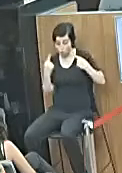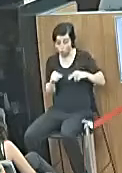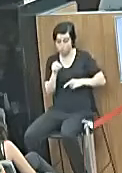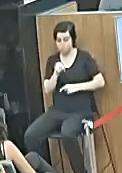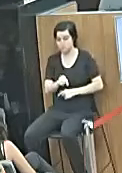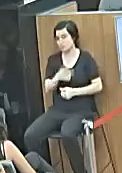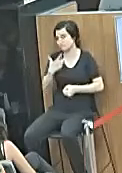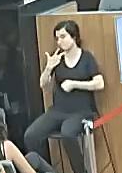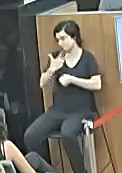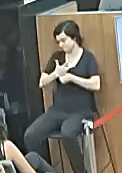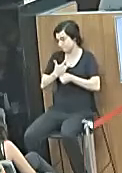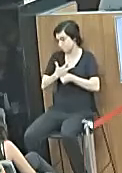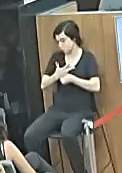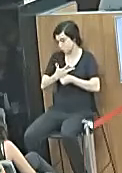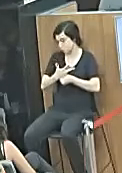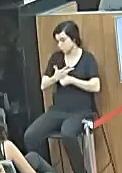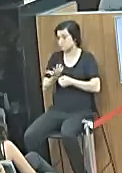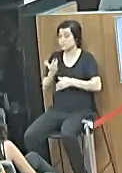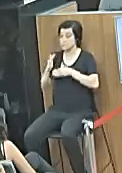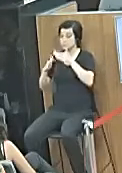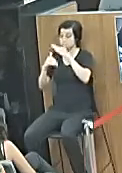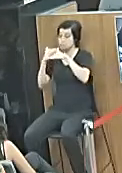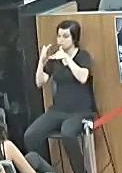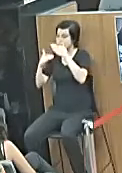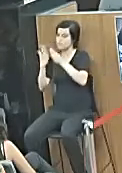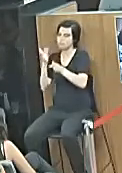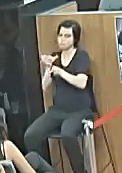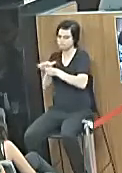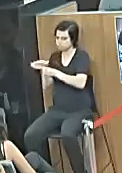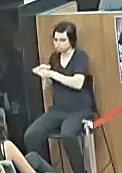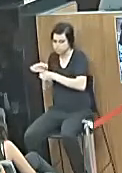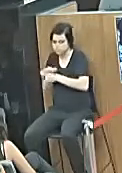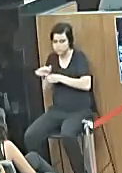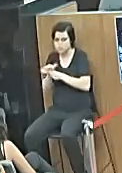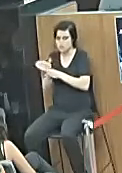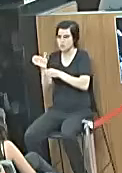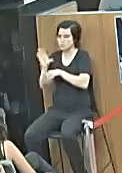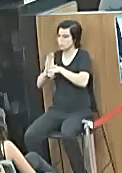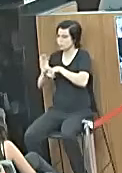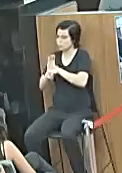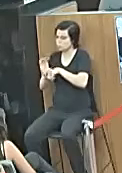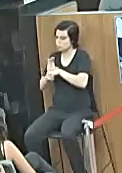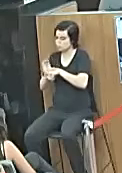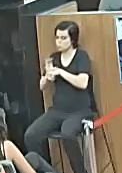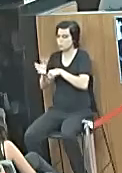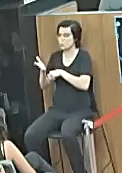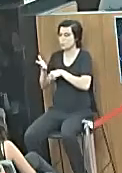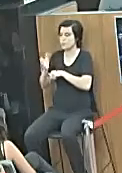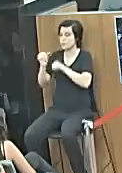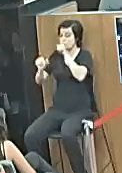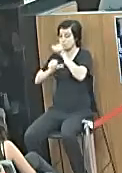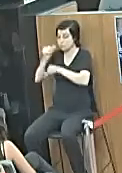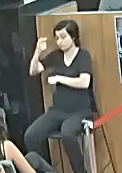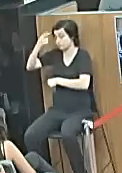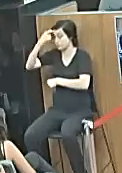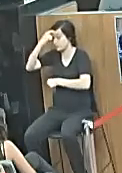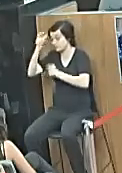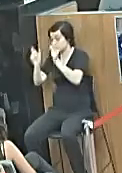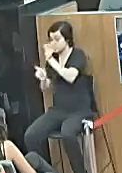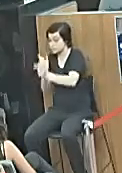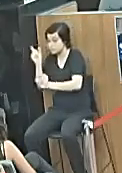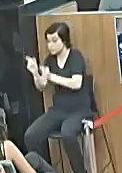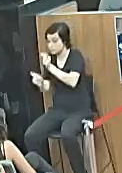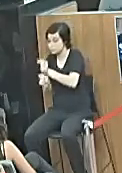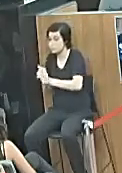desejam desenvolver acções de formação e conscientização e prevenção das infecções